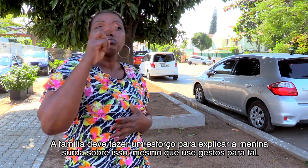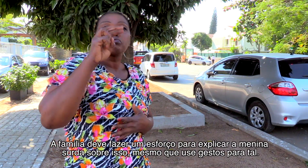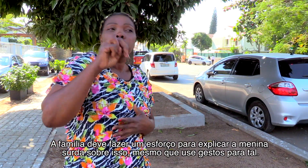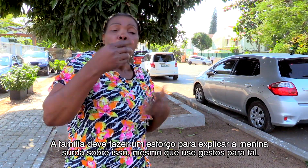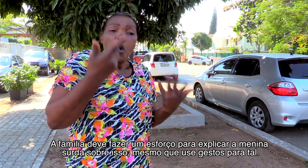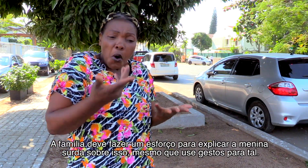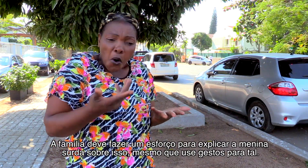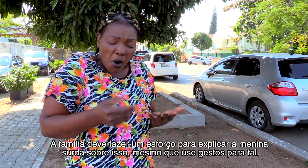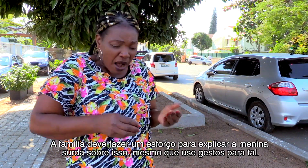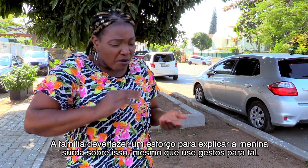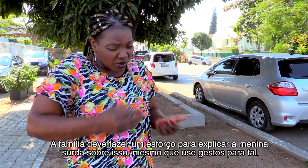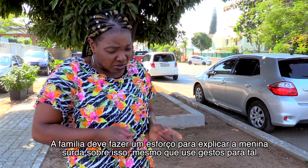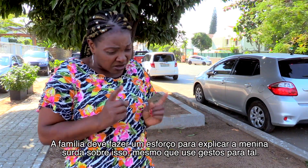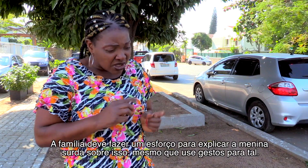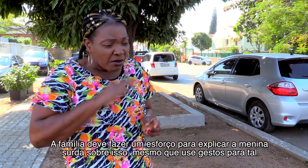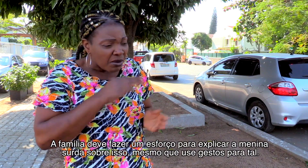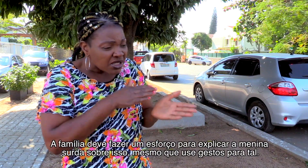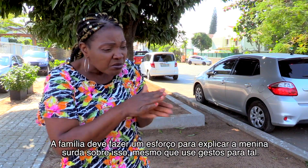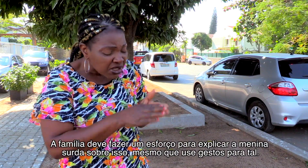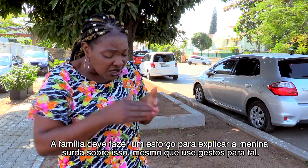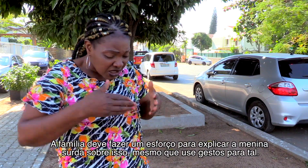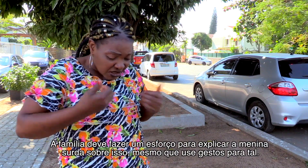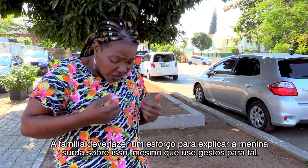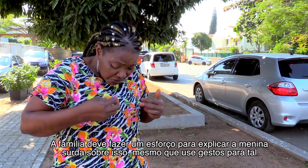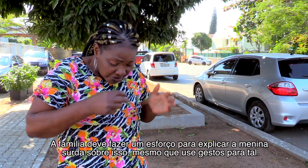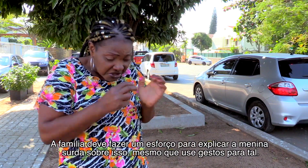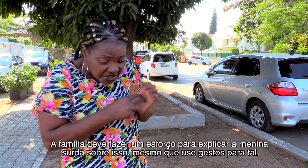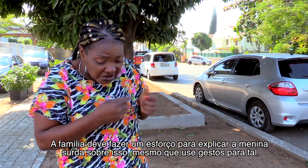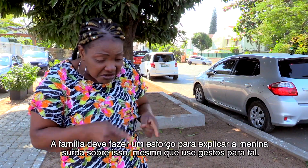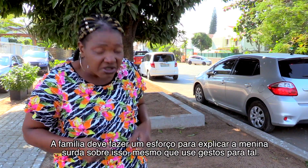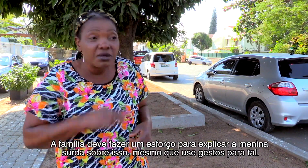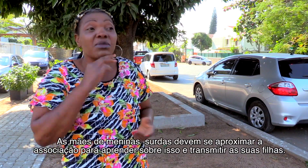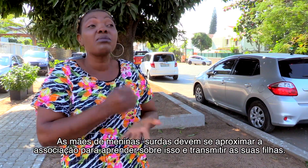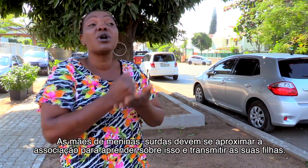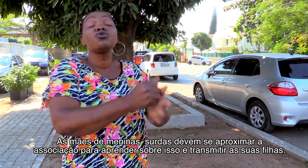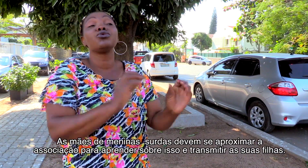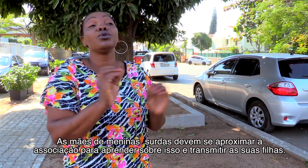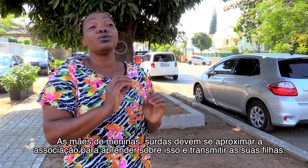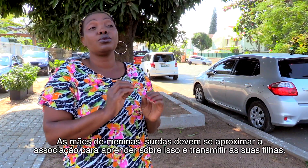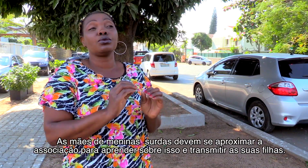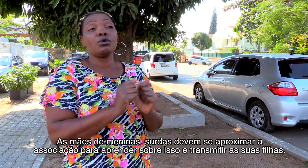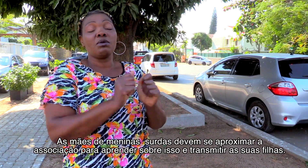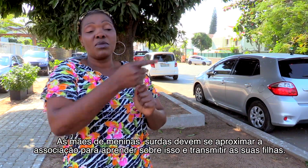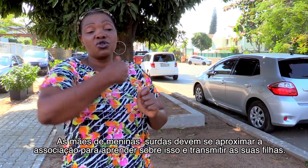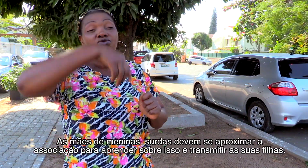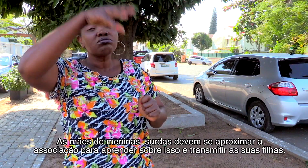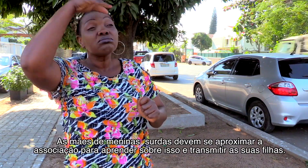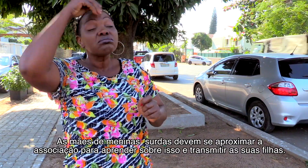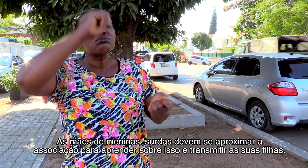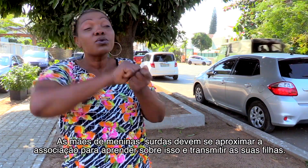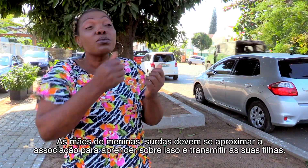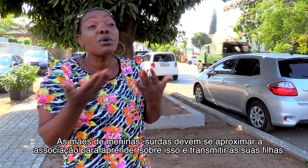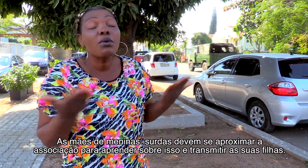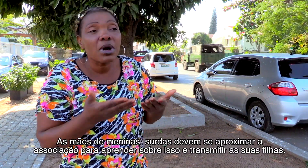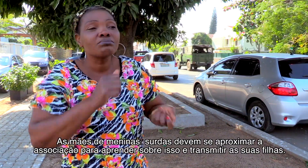para explicar à menina surda sobre isso, mesmo que use gestos para tal. As mães de meninas surdas devem